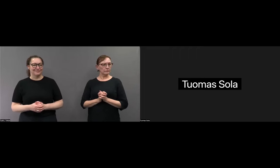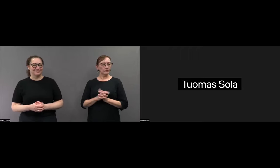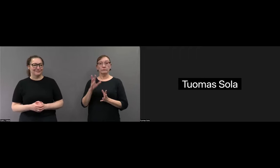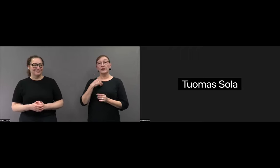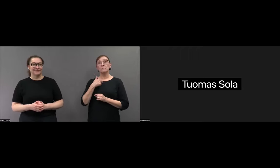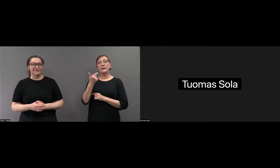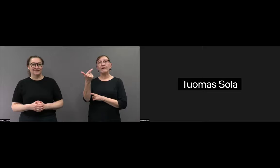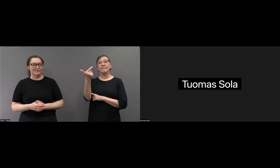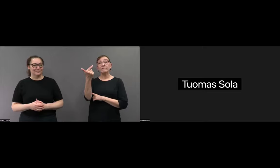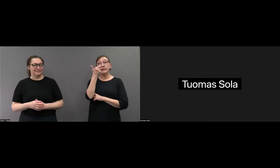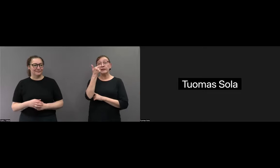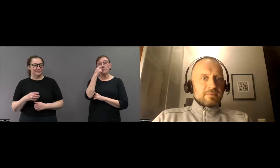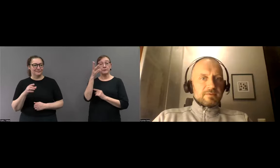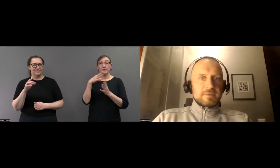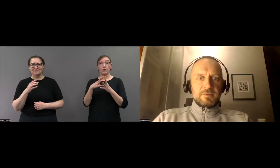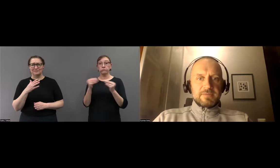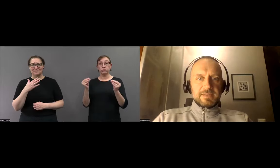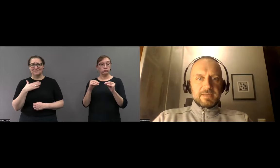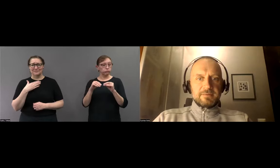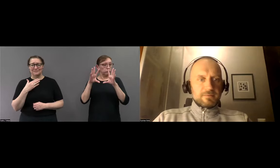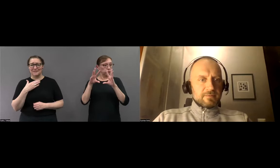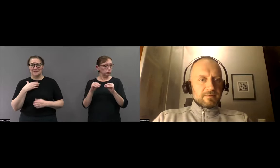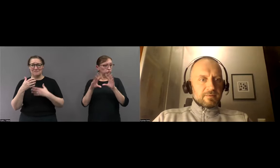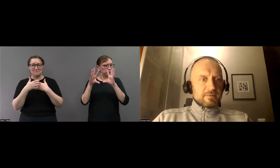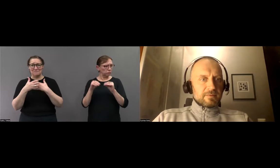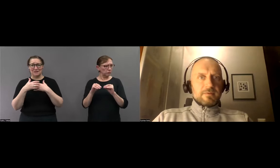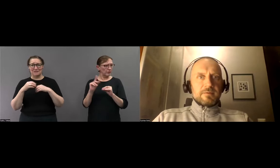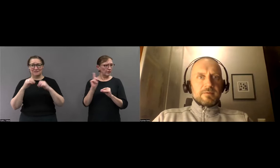kamera haluaa koko ajan karata tuosta näkyviltä.